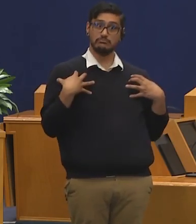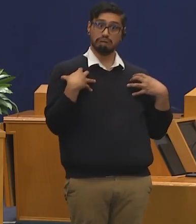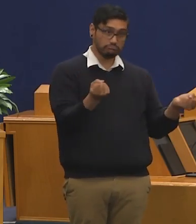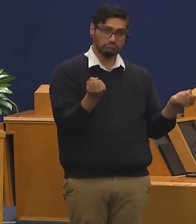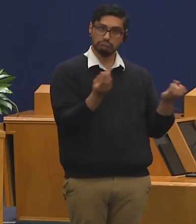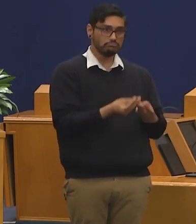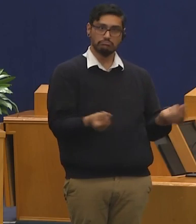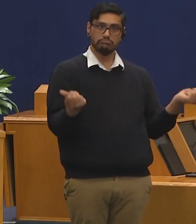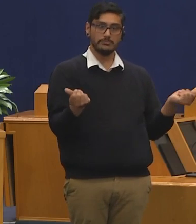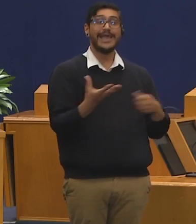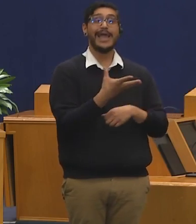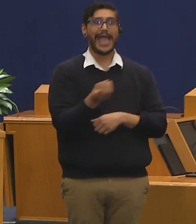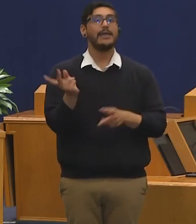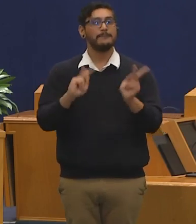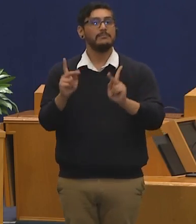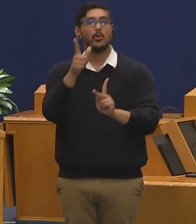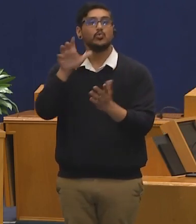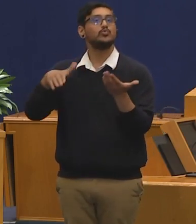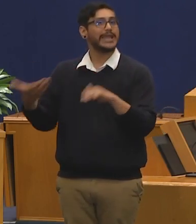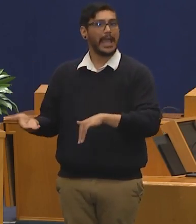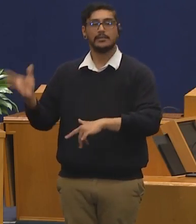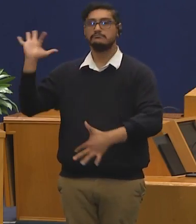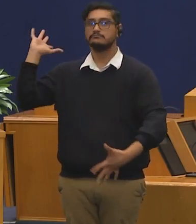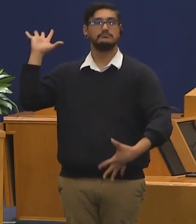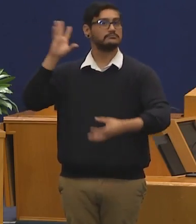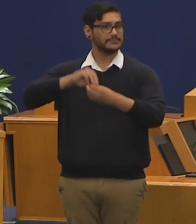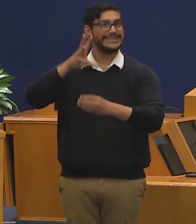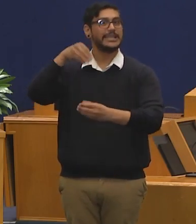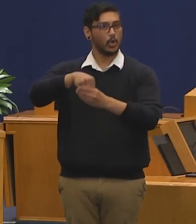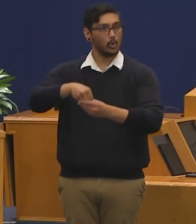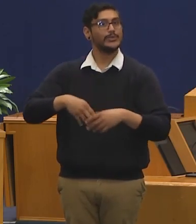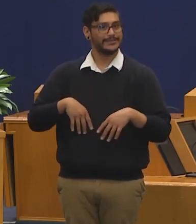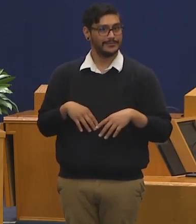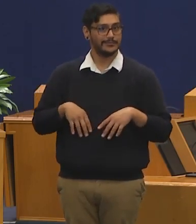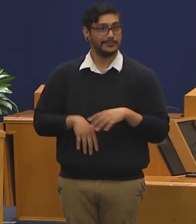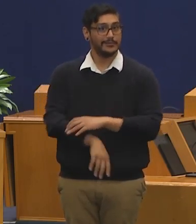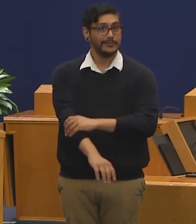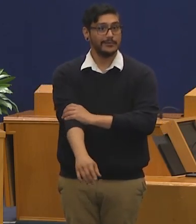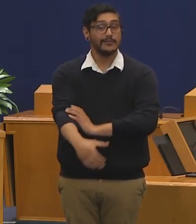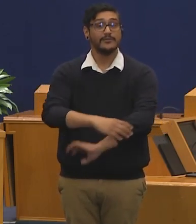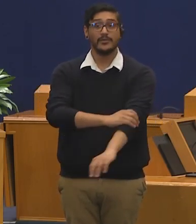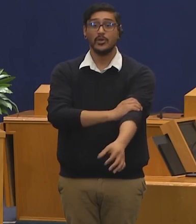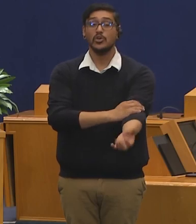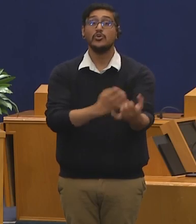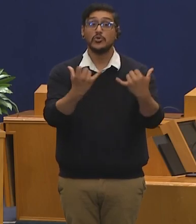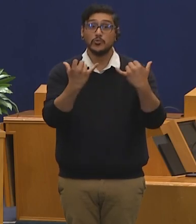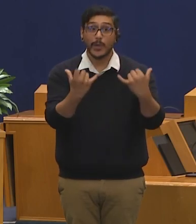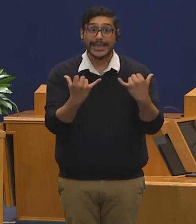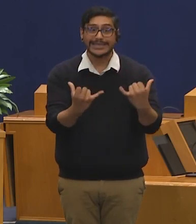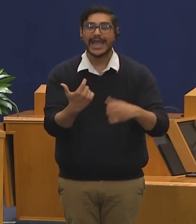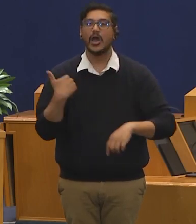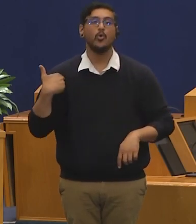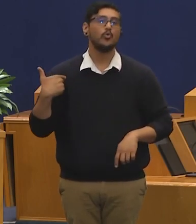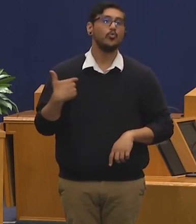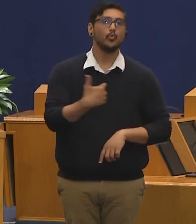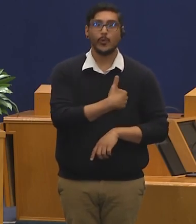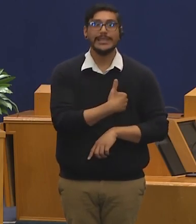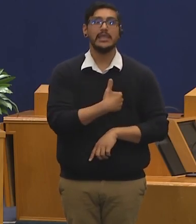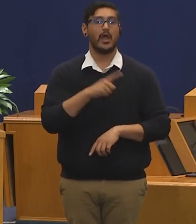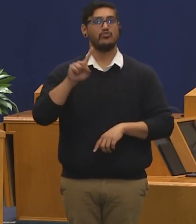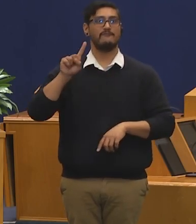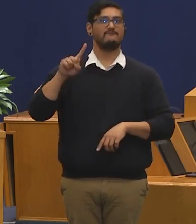recuperaron y esos que fallecieron. En este momento, todos somos la primera línea.